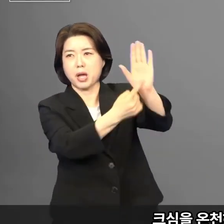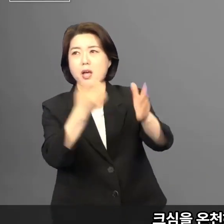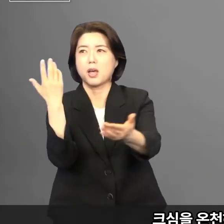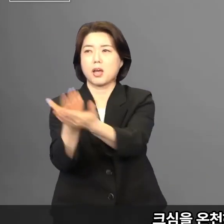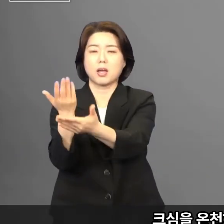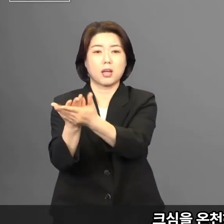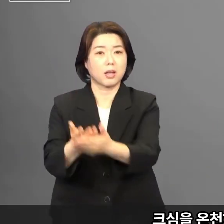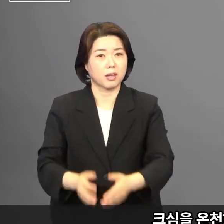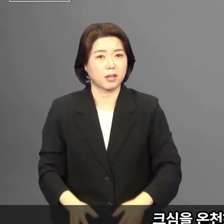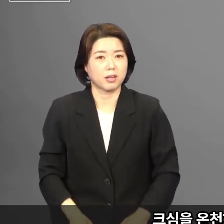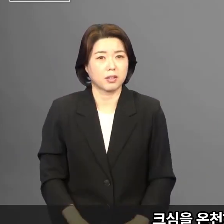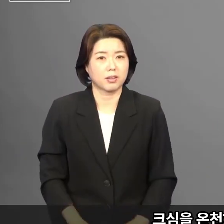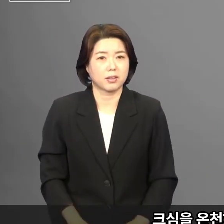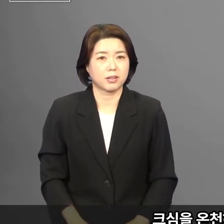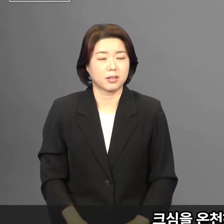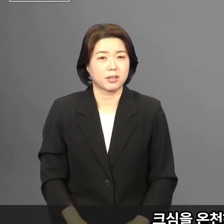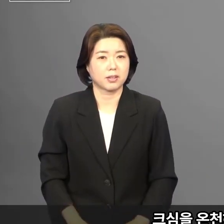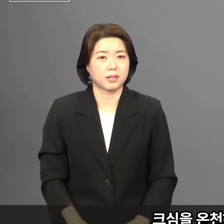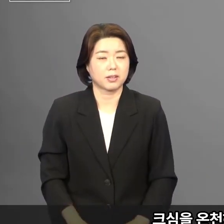알려주십시오.